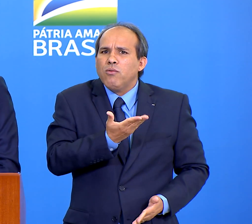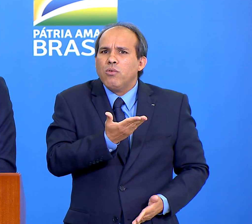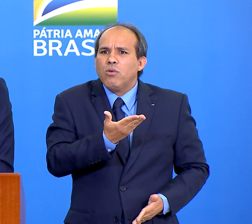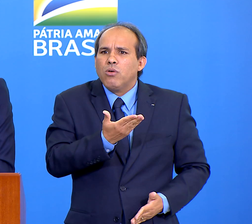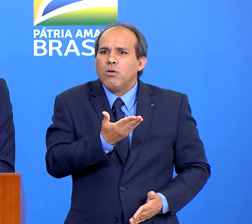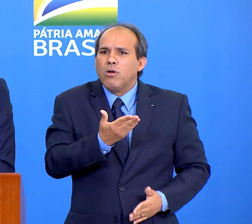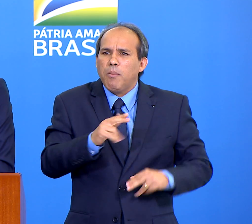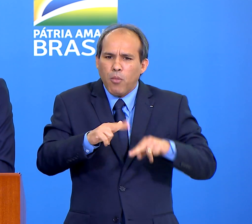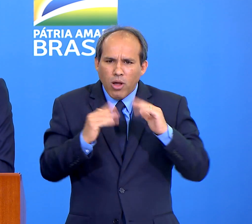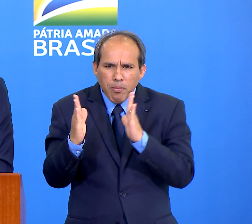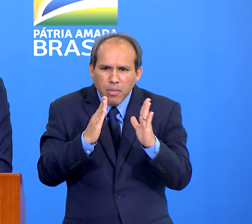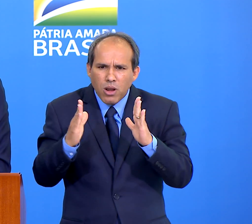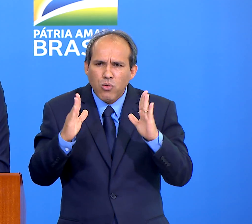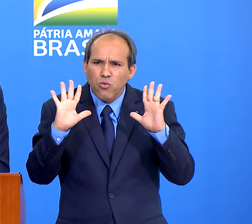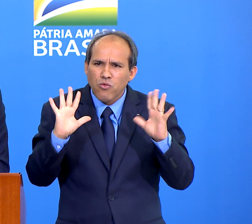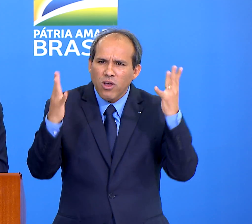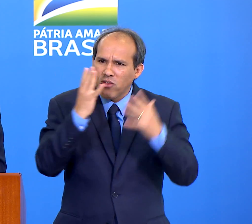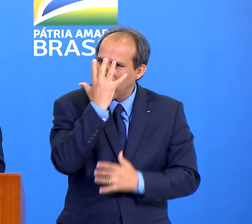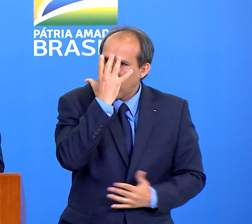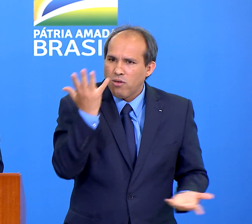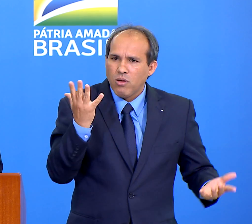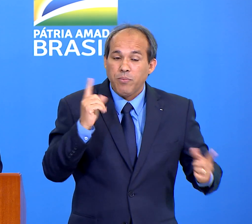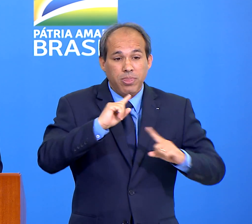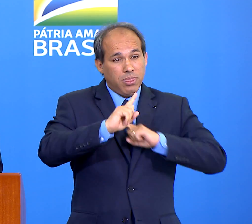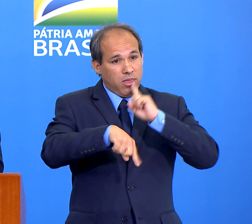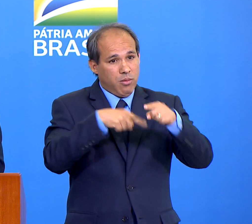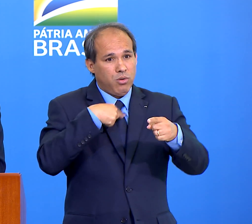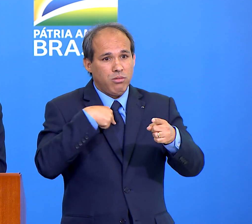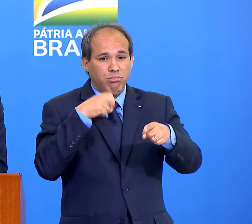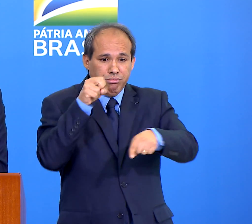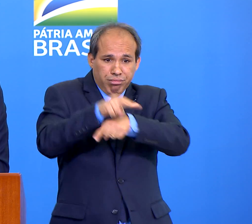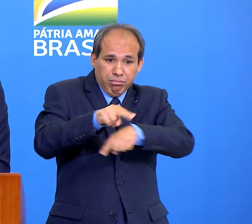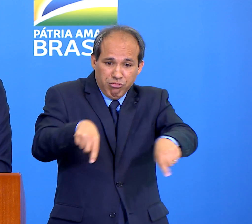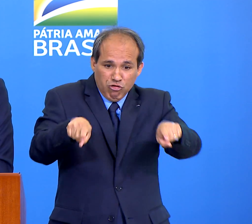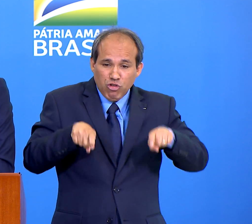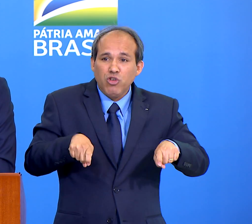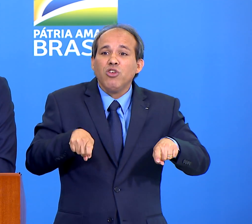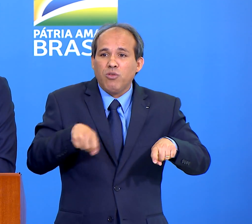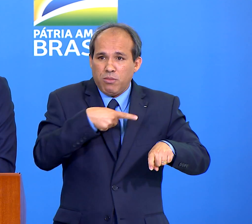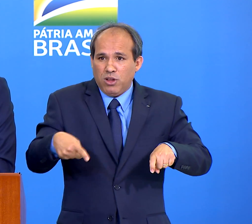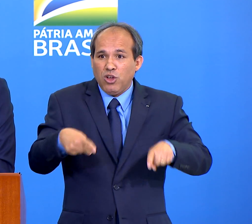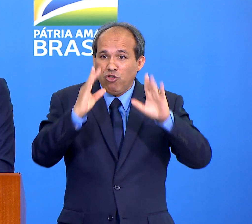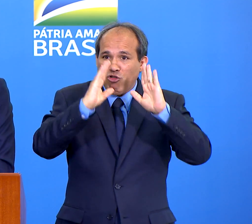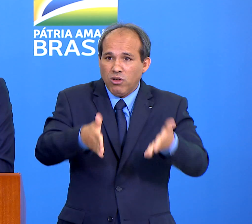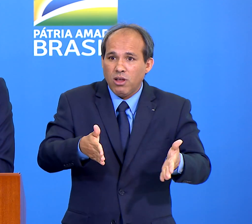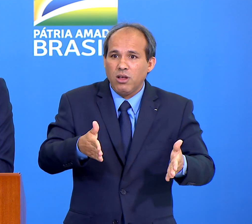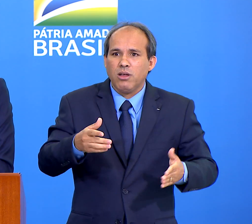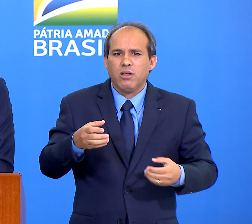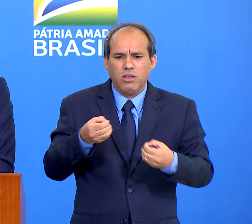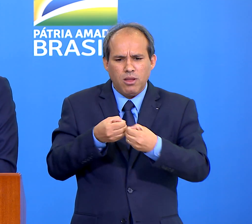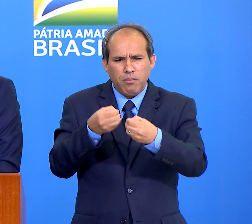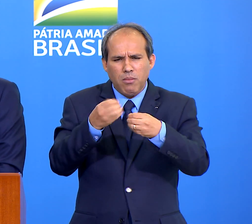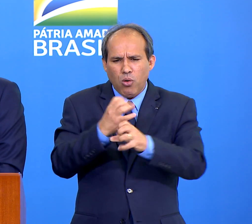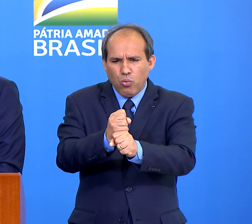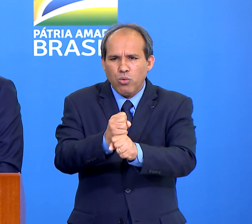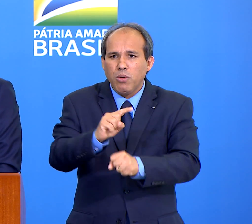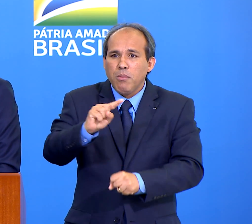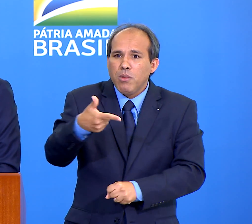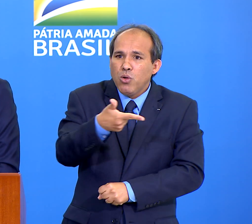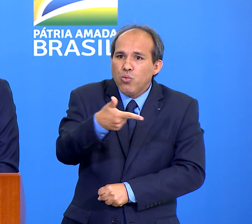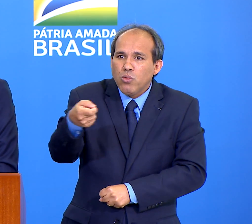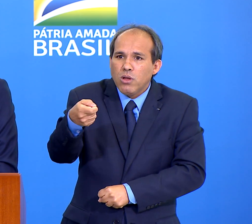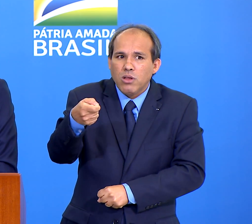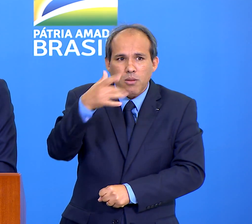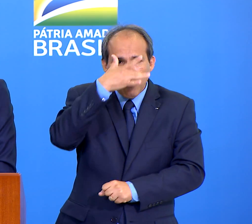o carnaval bom e quando nós Assumimos só havia ao redor de 1.200